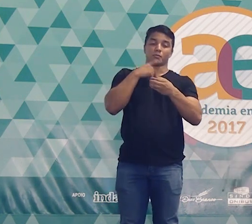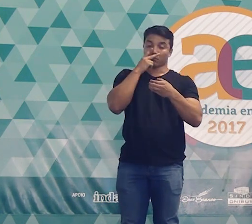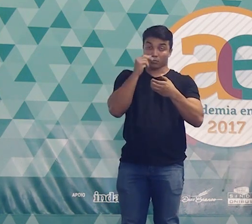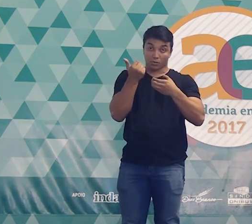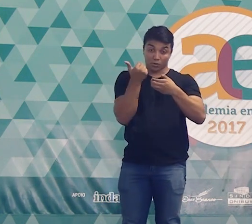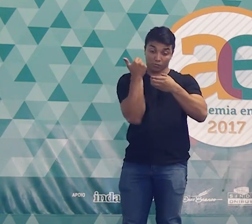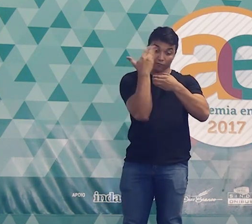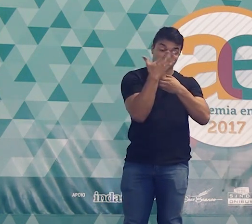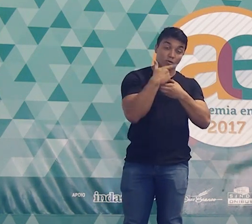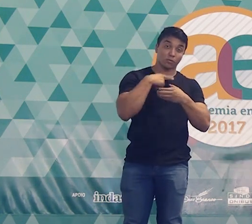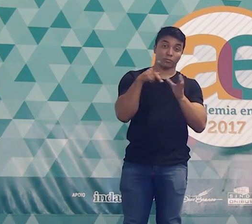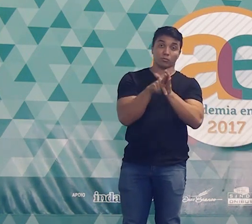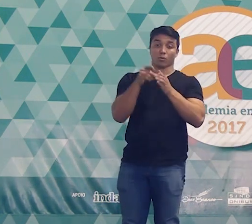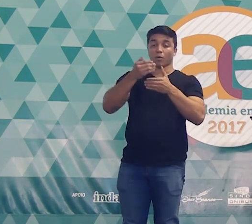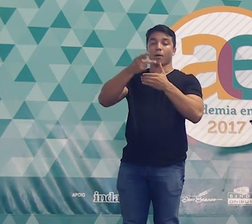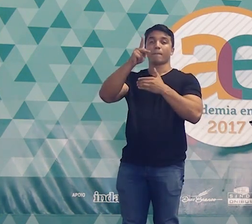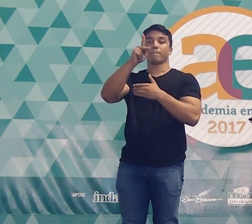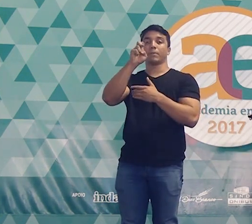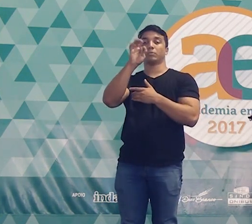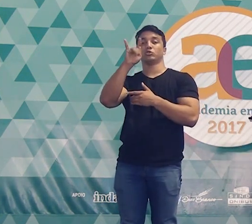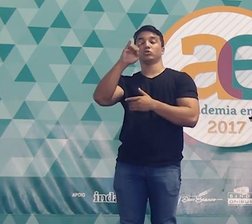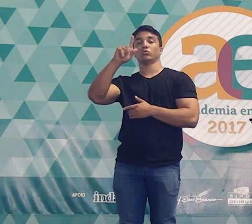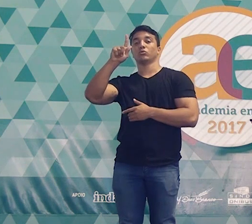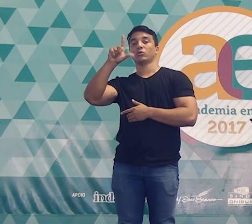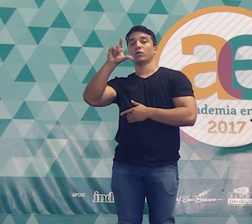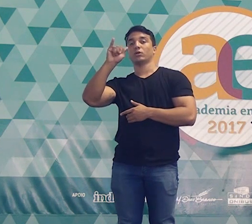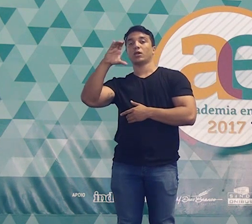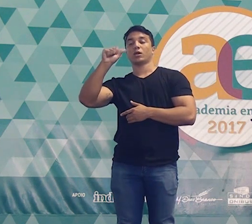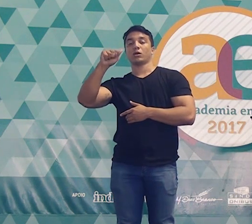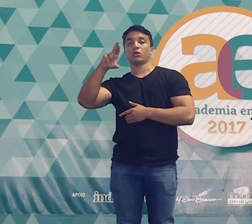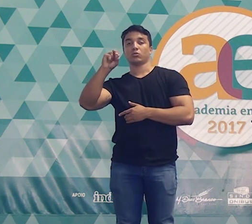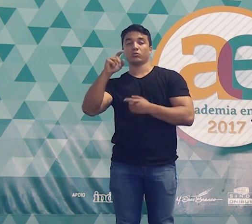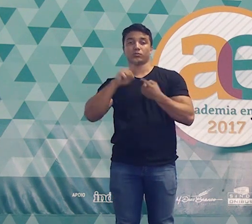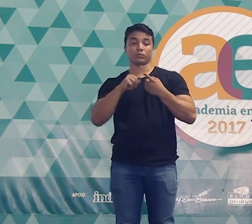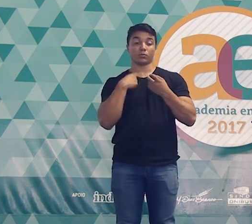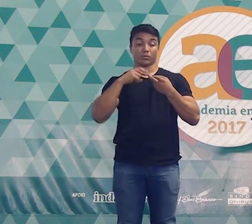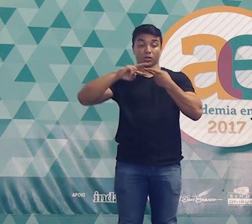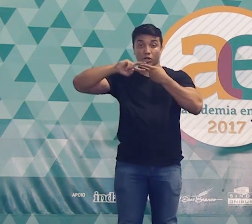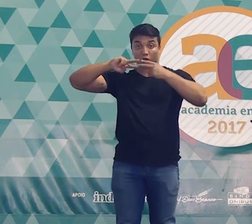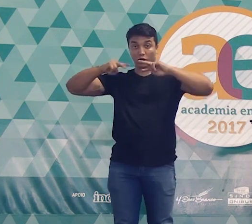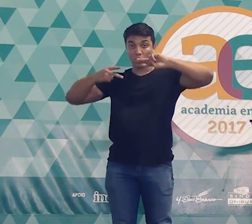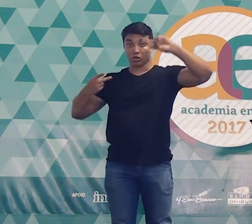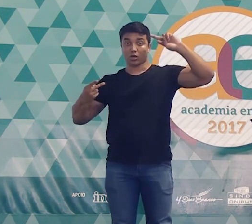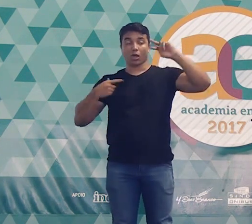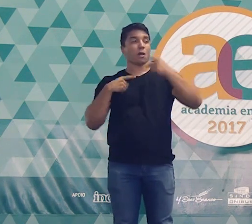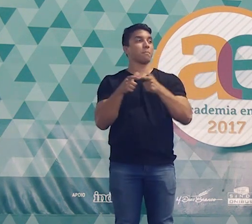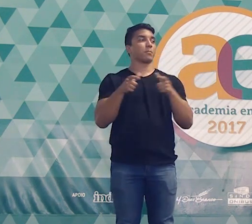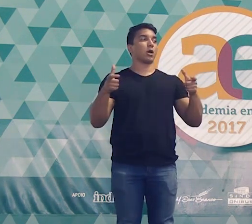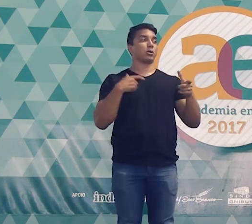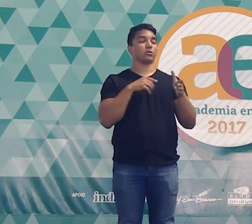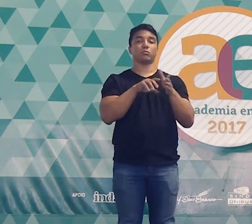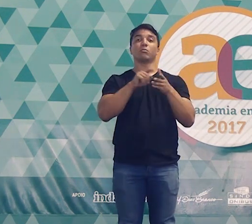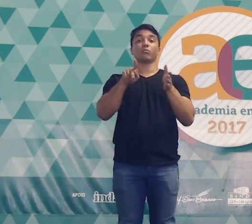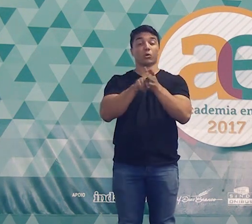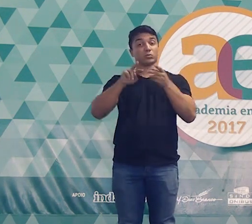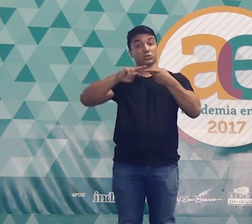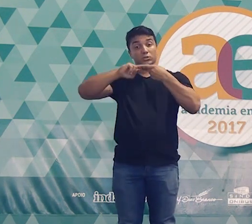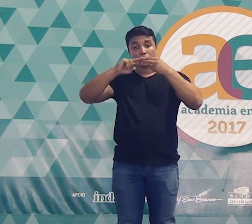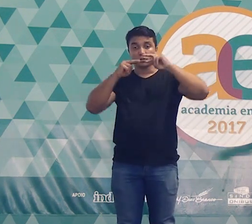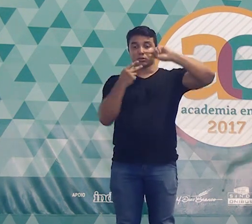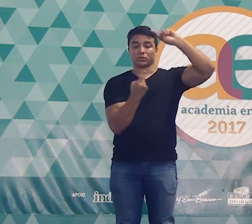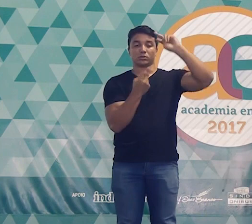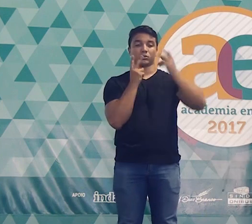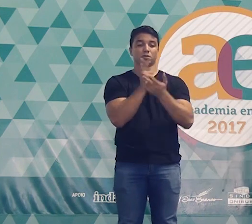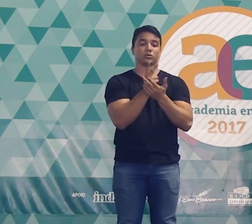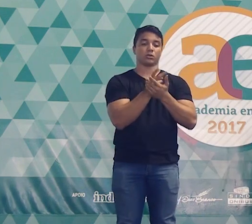que é formado de peptídeo glicano, uma membrana plasmática, um DNA, geralmente o DNA vai ser circular, e